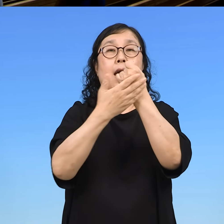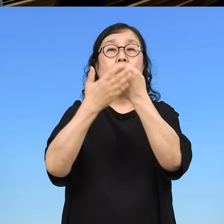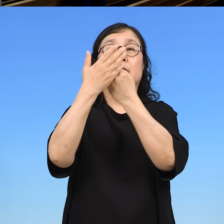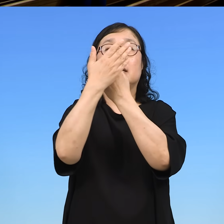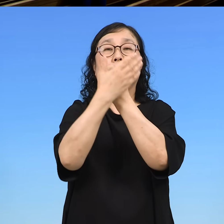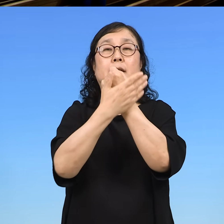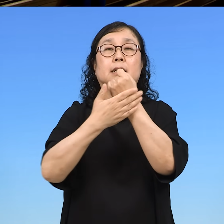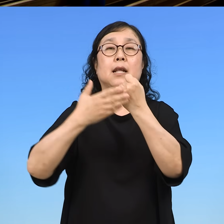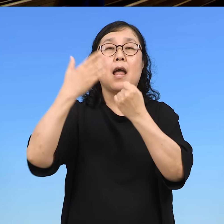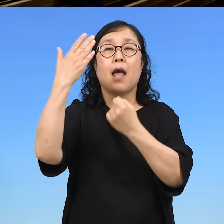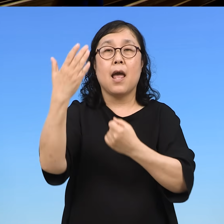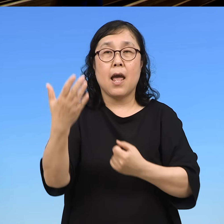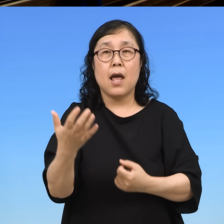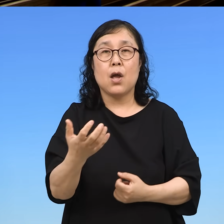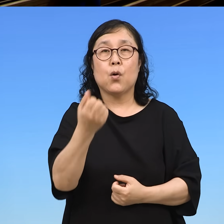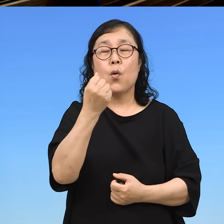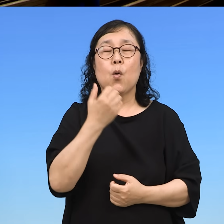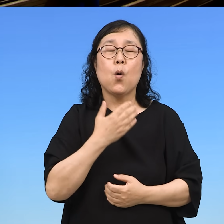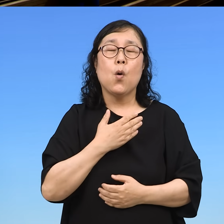자격 없는데